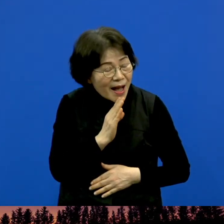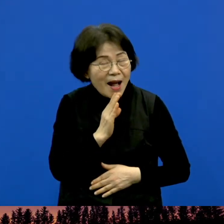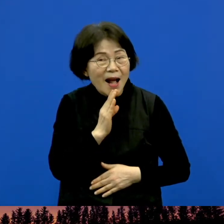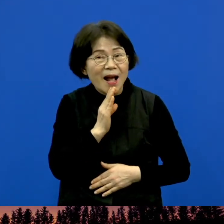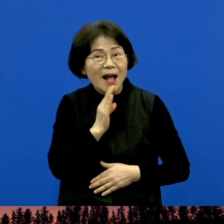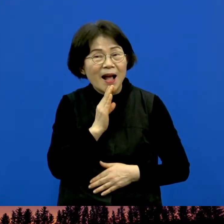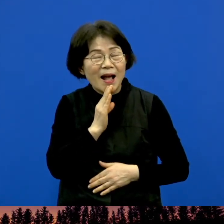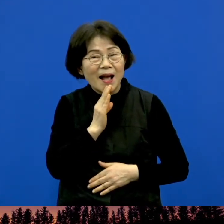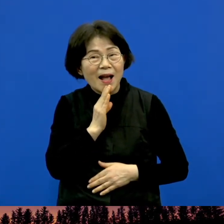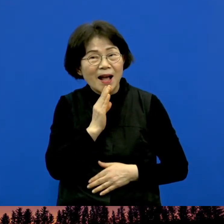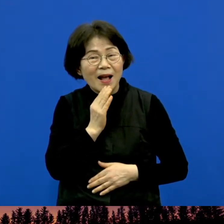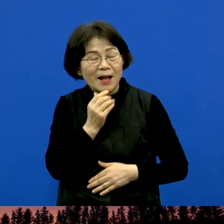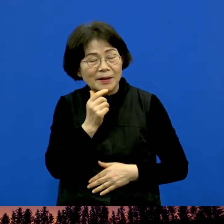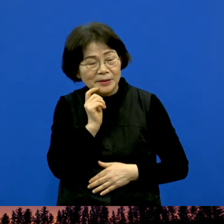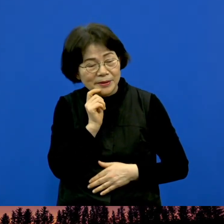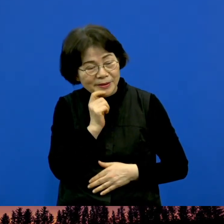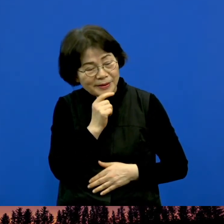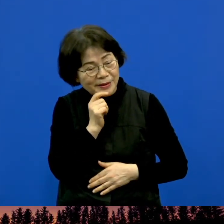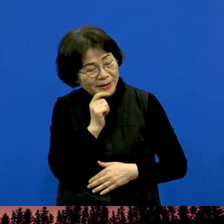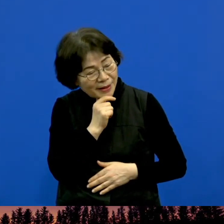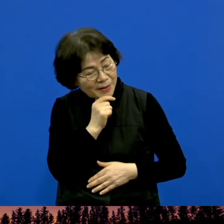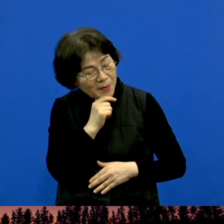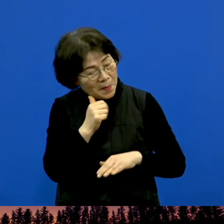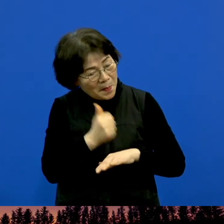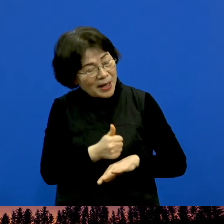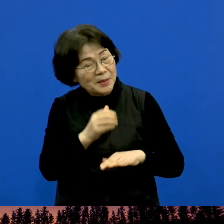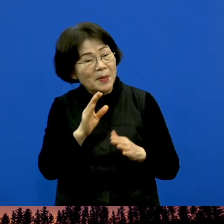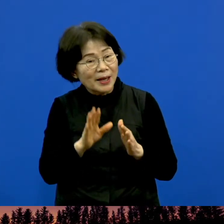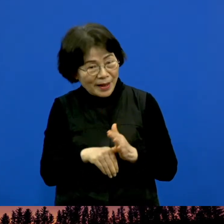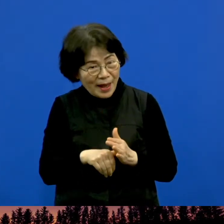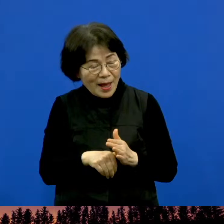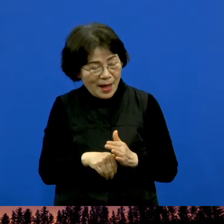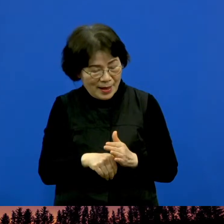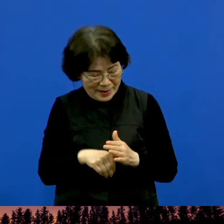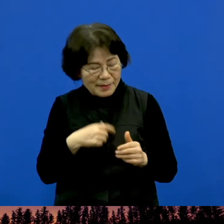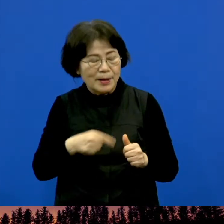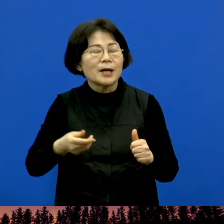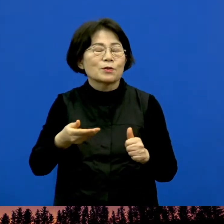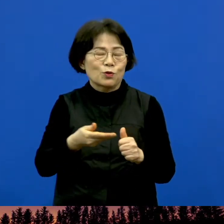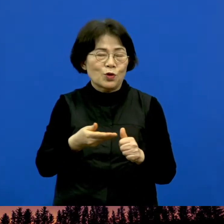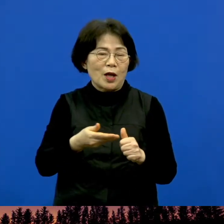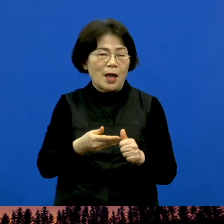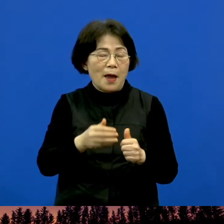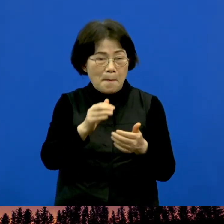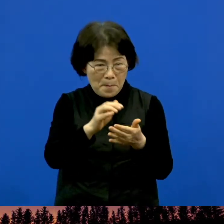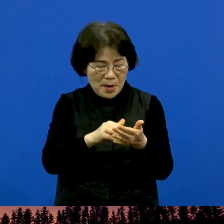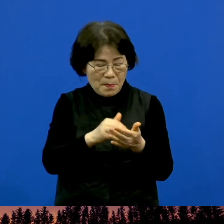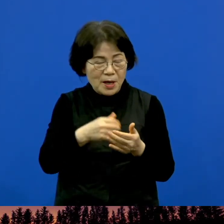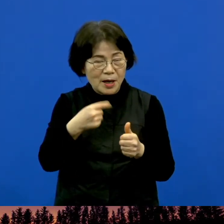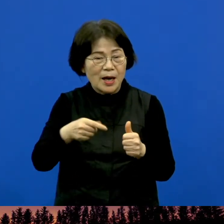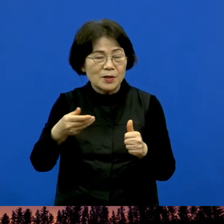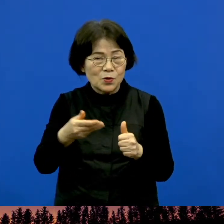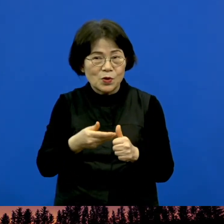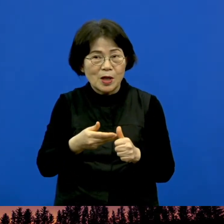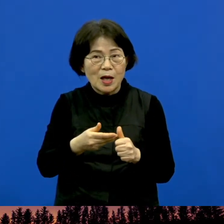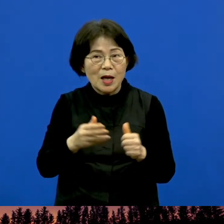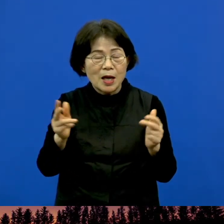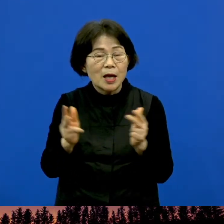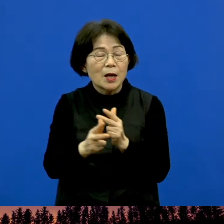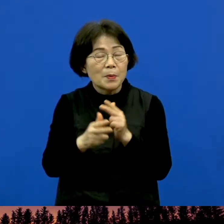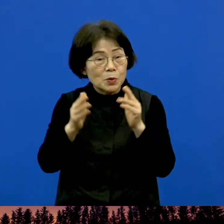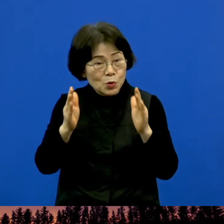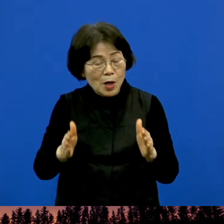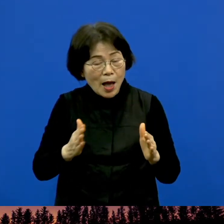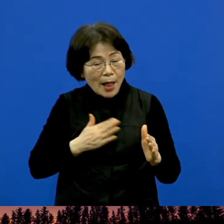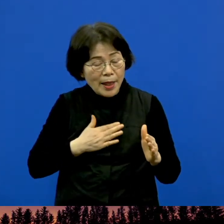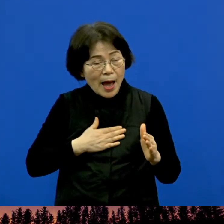계속 좀 뜸을 들이고 이제 마지막 딱 한 절 알려줄게. 비밀을 알려줄게. 이번 주일날 내가 다니는